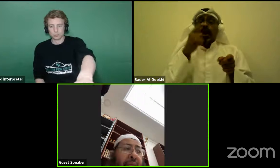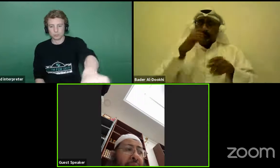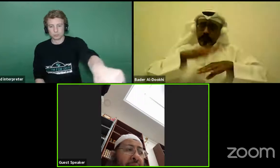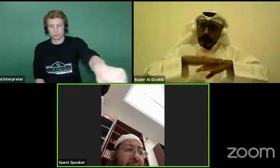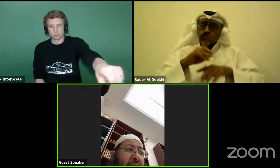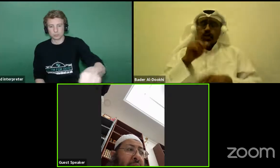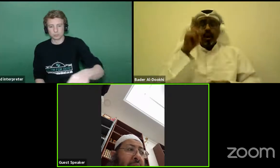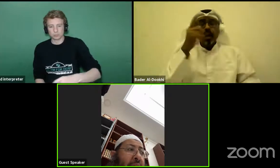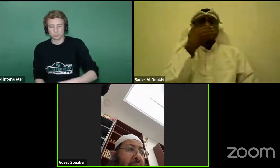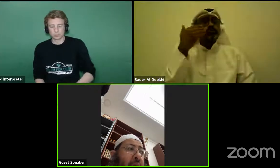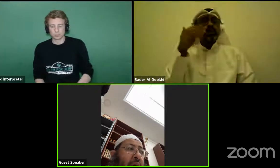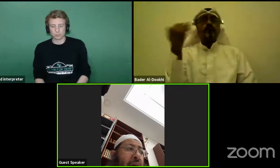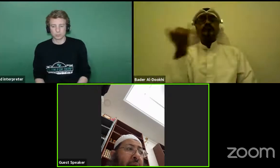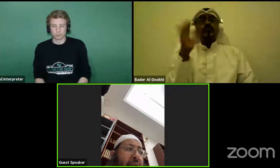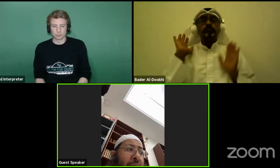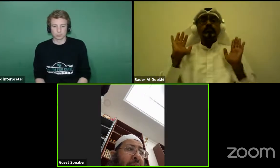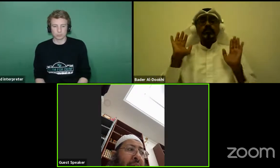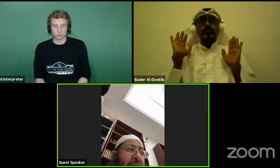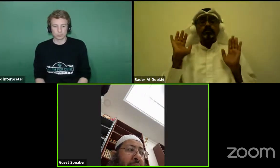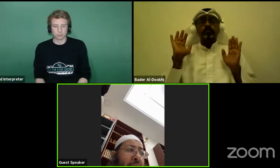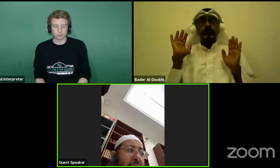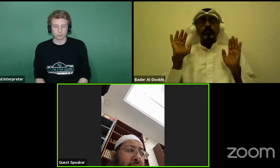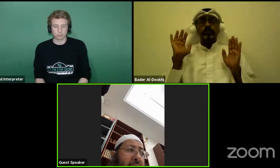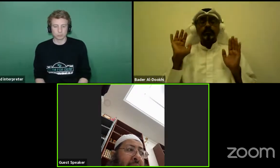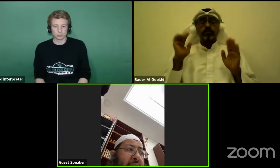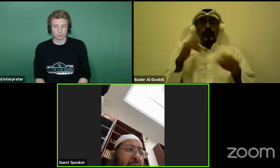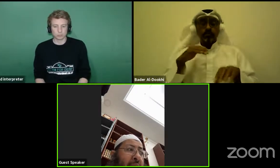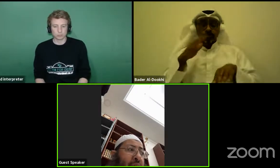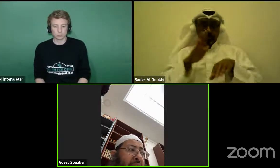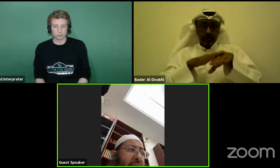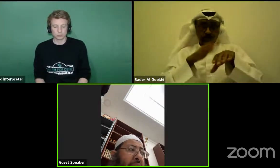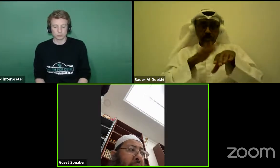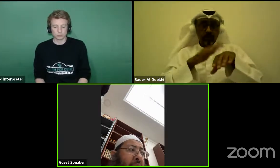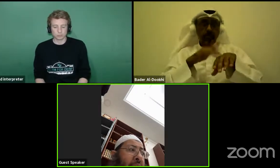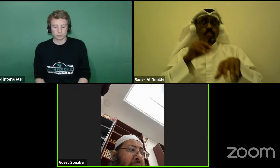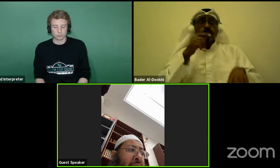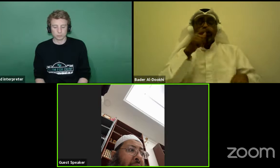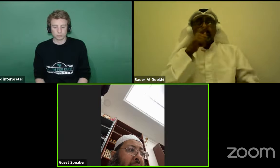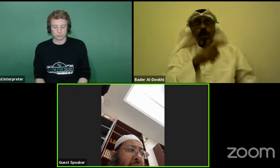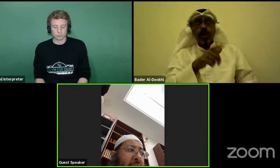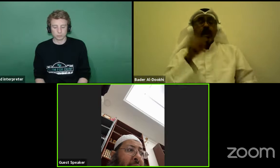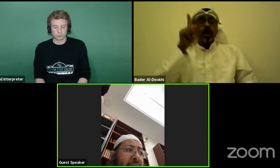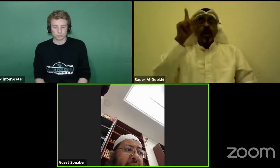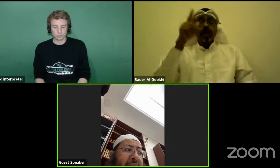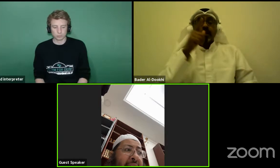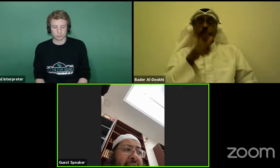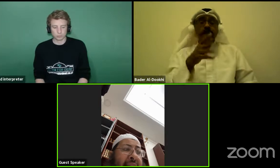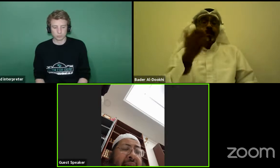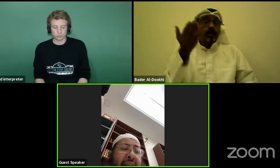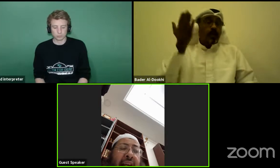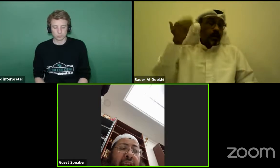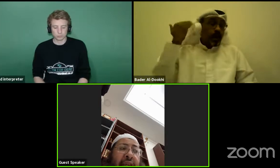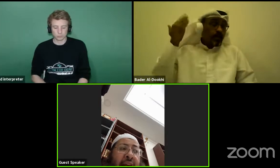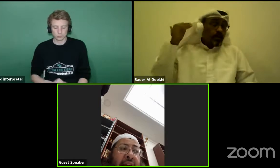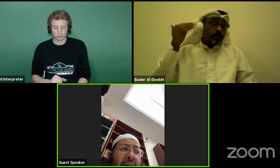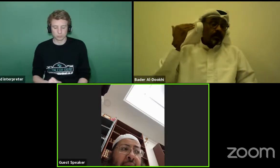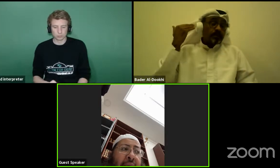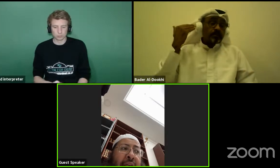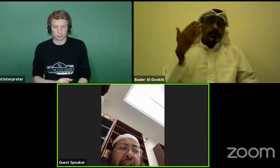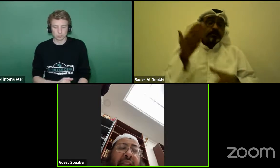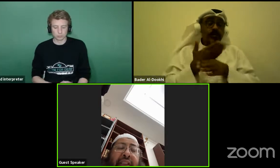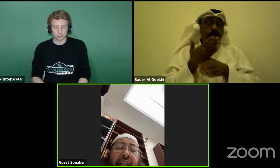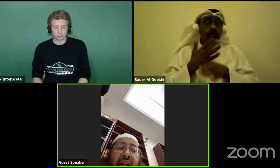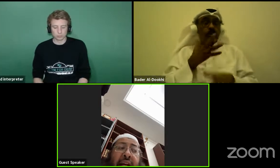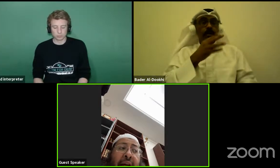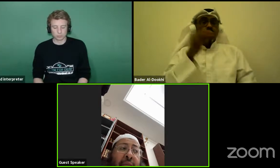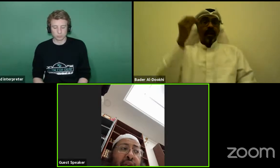بالصيام. وأخبر سبحانه أنه فرضه على من كان قبلنا لنعرف